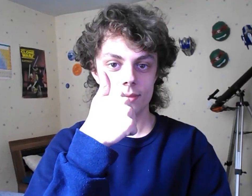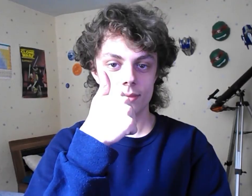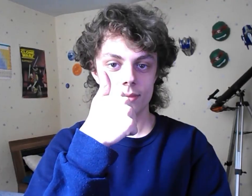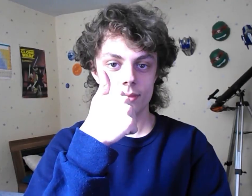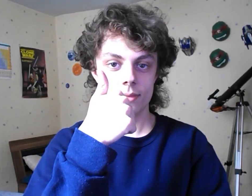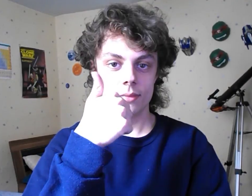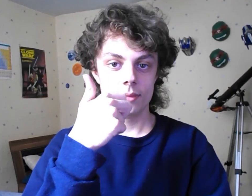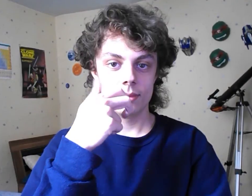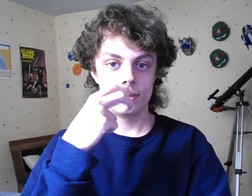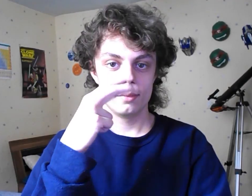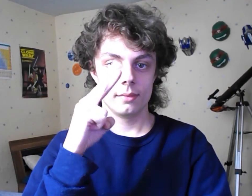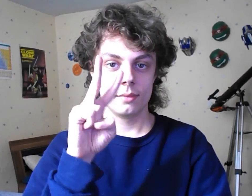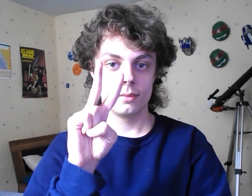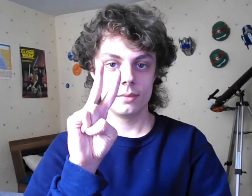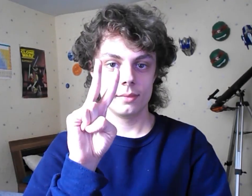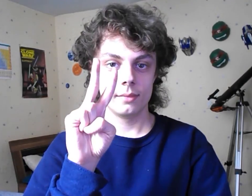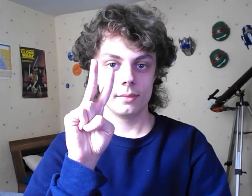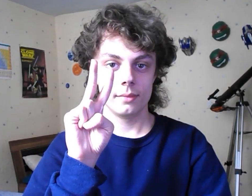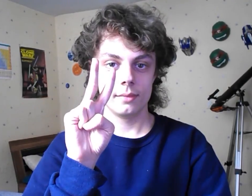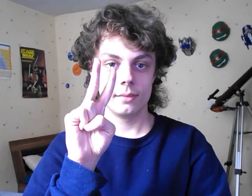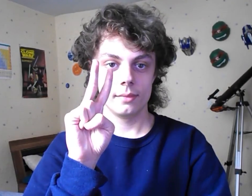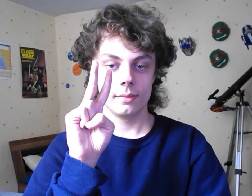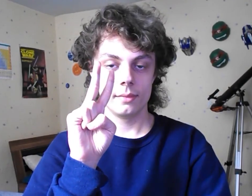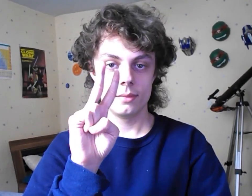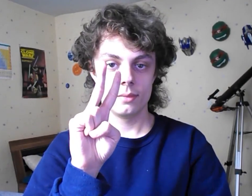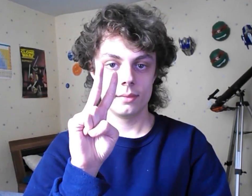guter Bekannter von mir mit dem Namen Jonas es für mich erstellt.